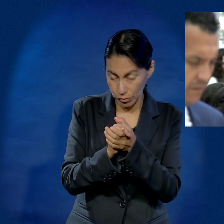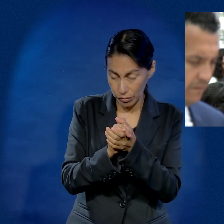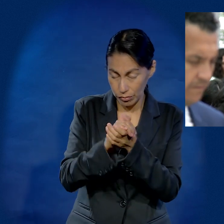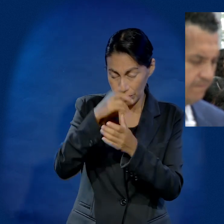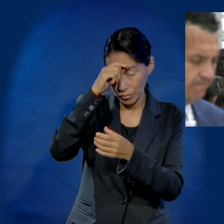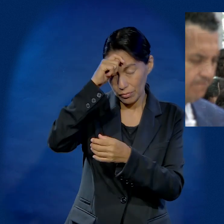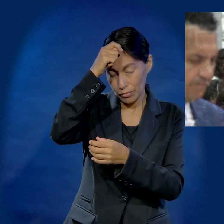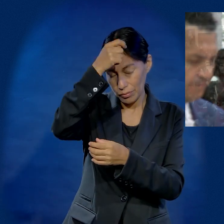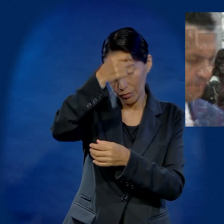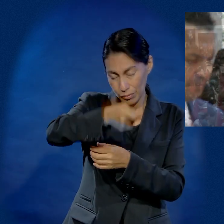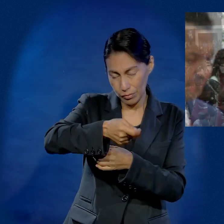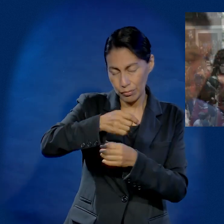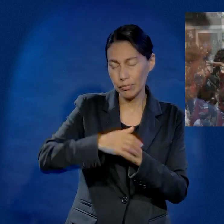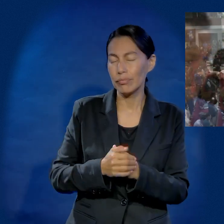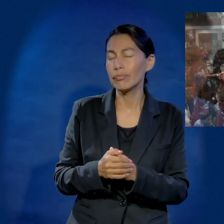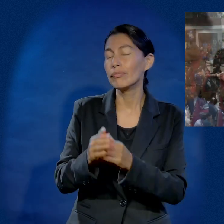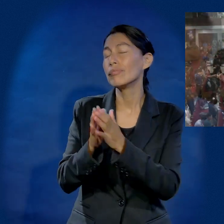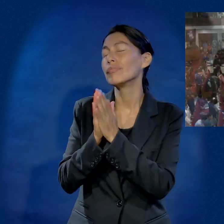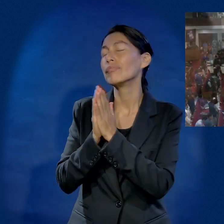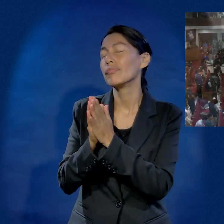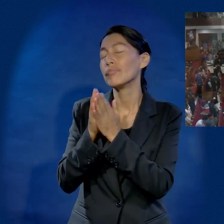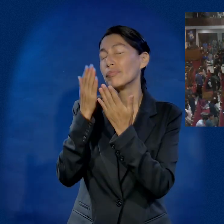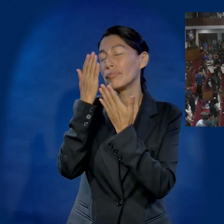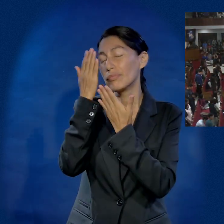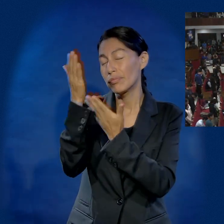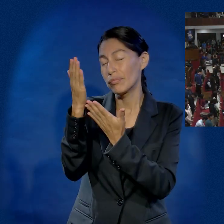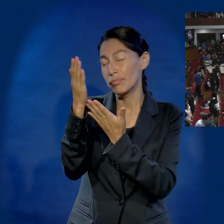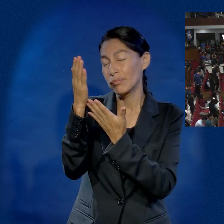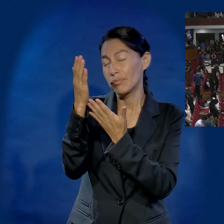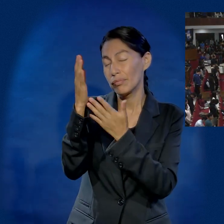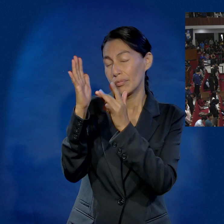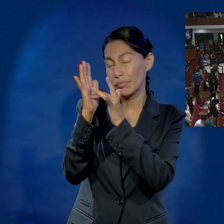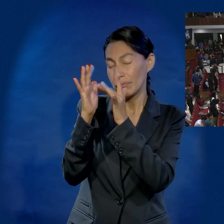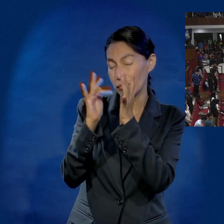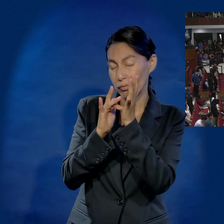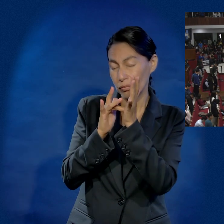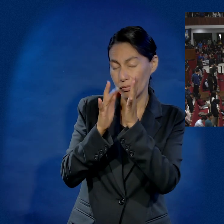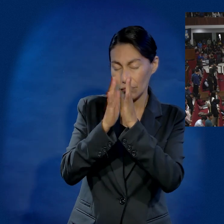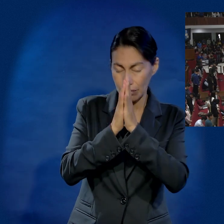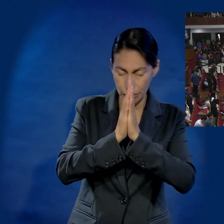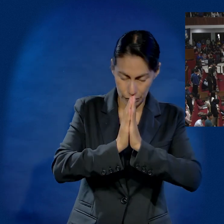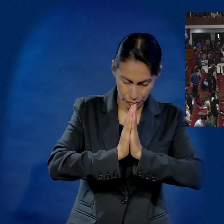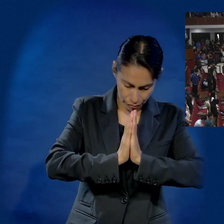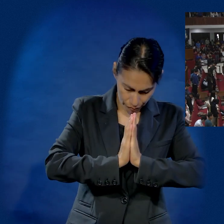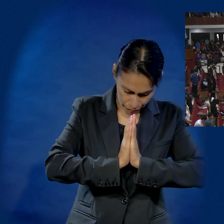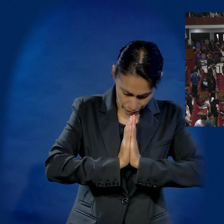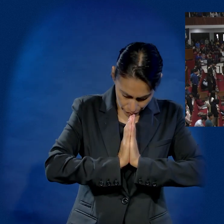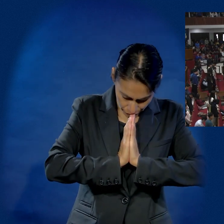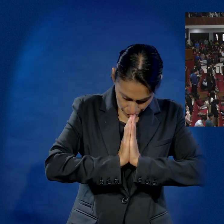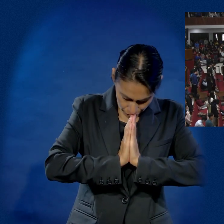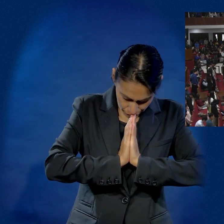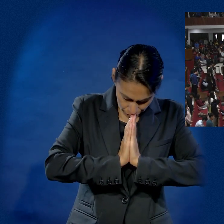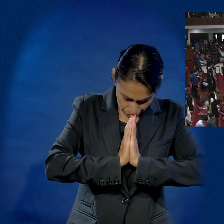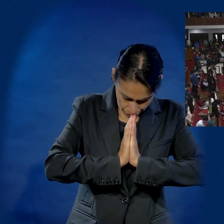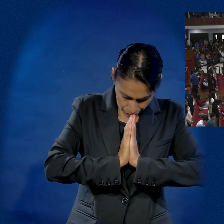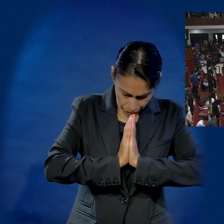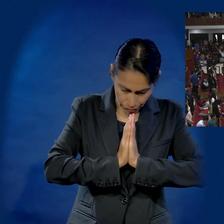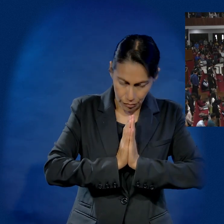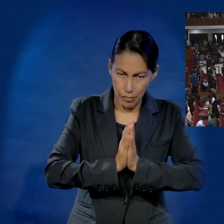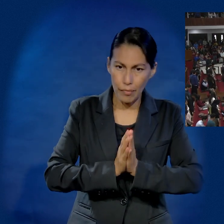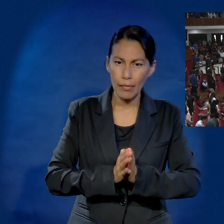que su matrimonio pueda ser bendición. En el nombre de Jesús pedimos.